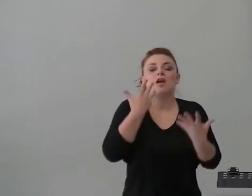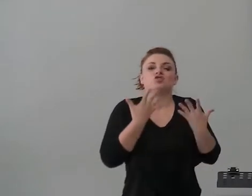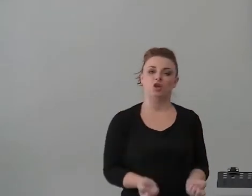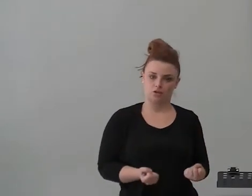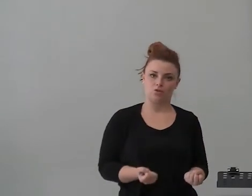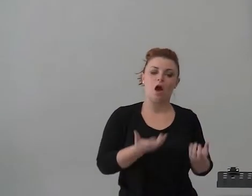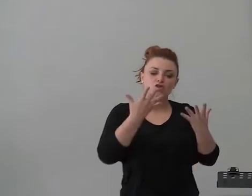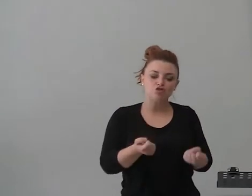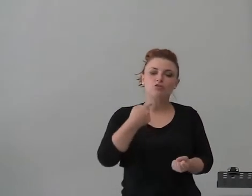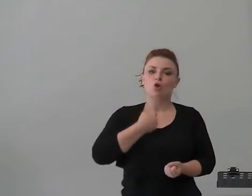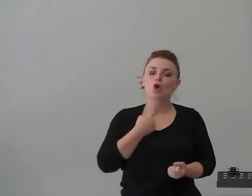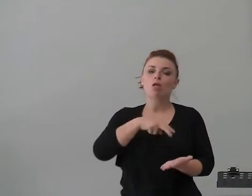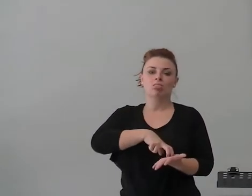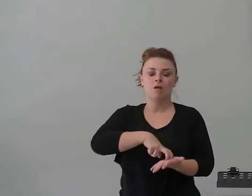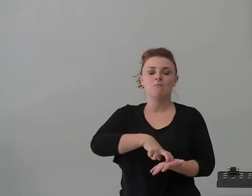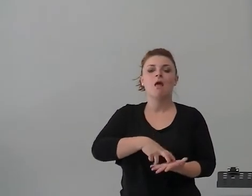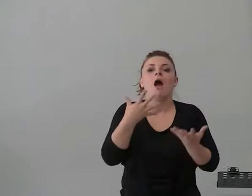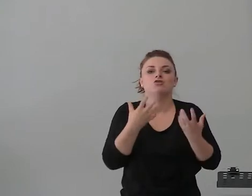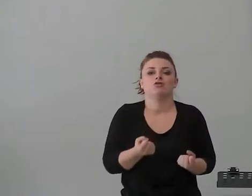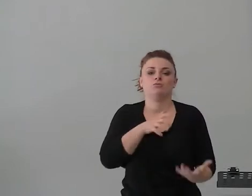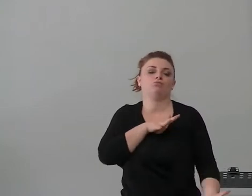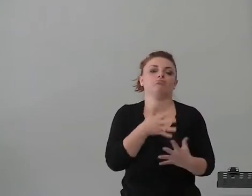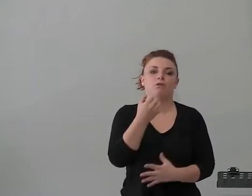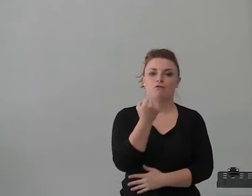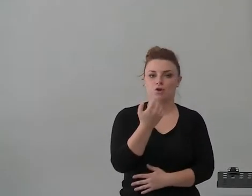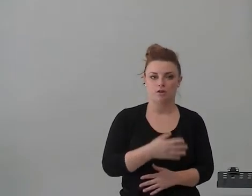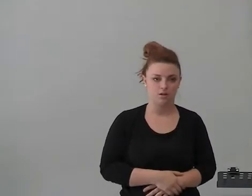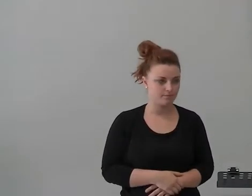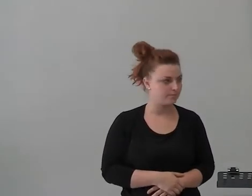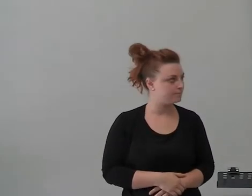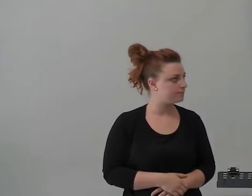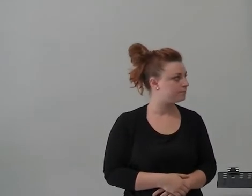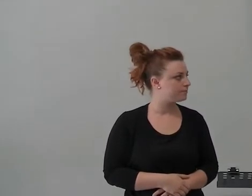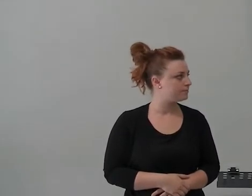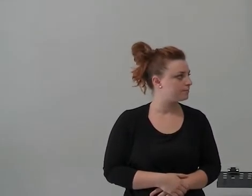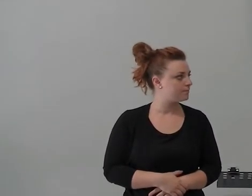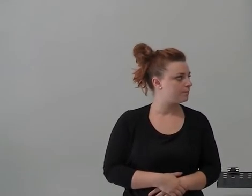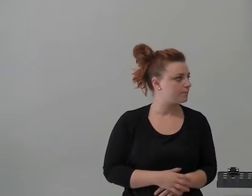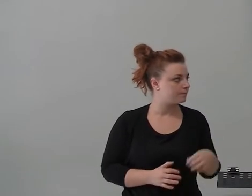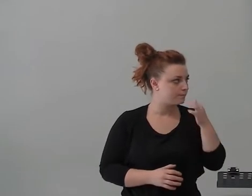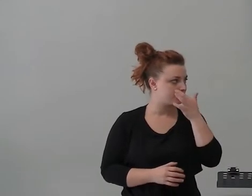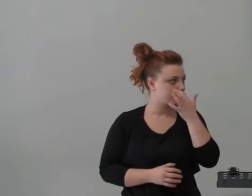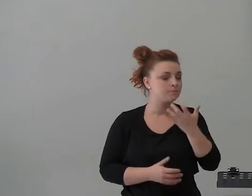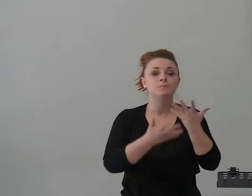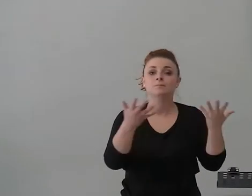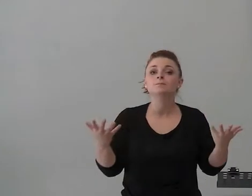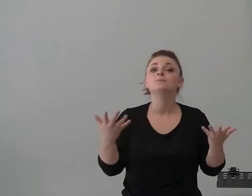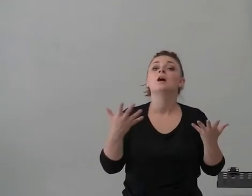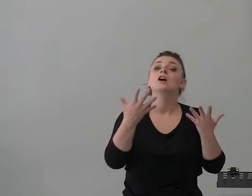perché il contesto è chiave. Dice: io accetto anche i miei problemi